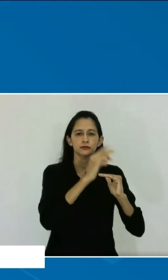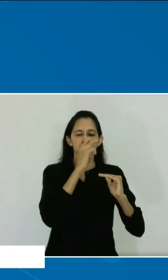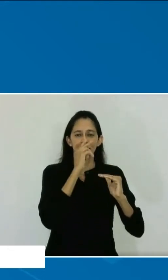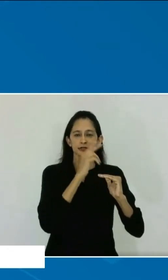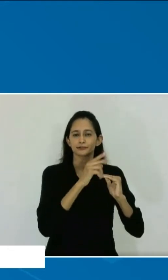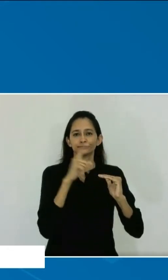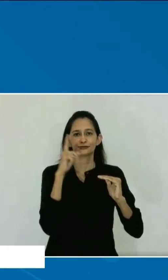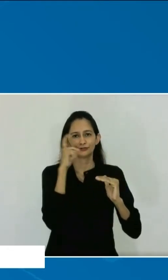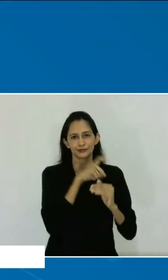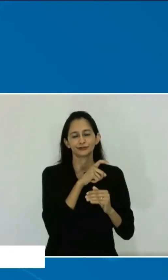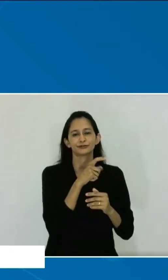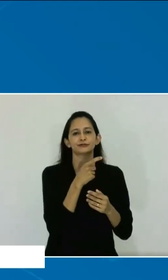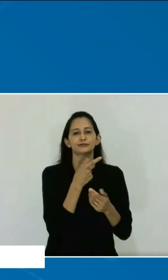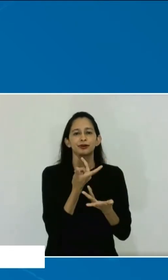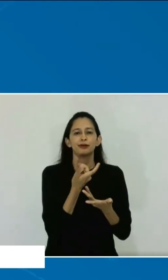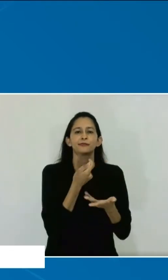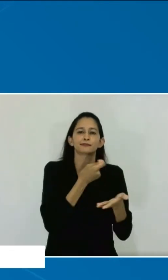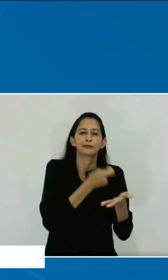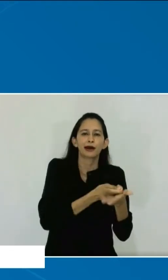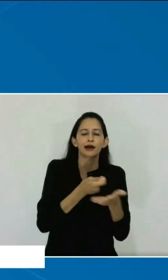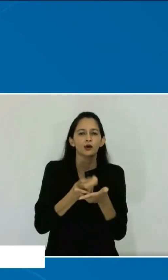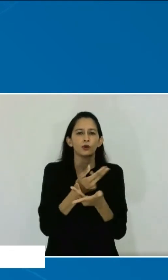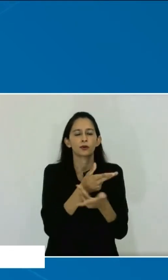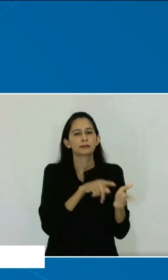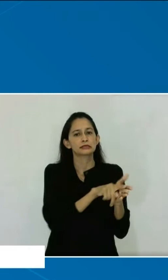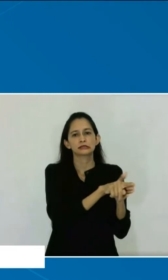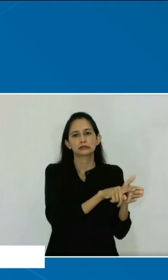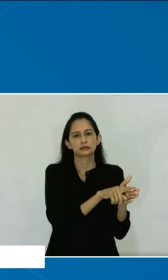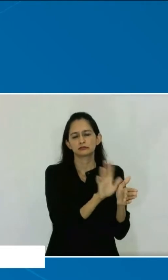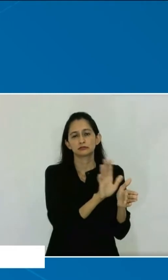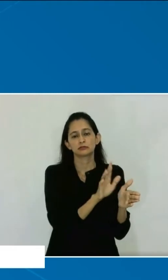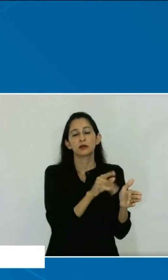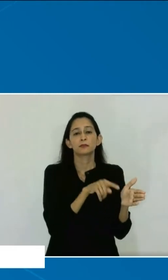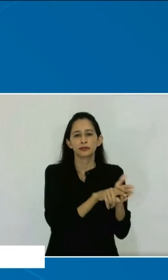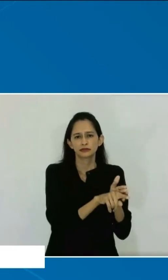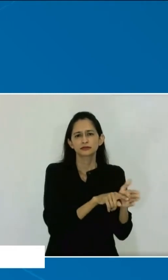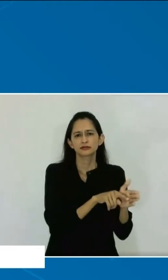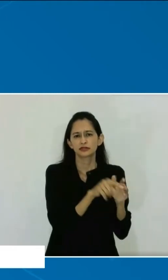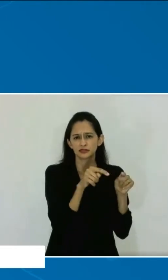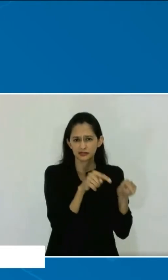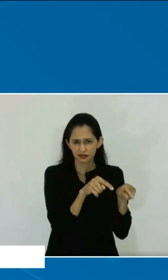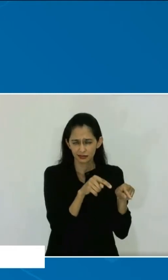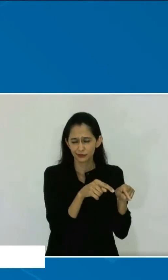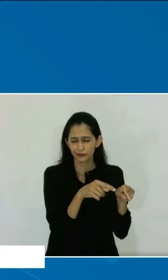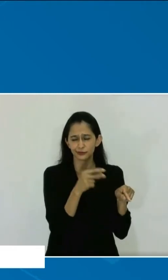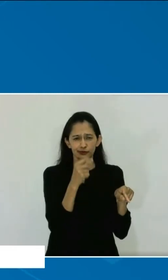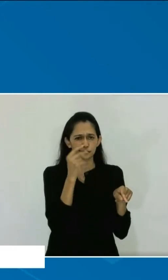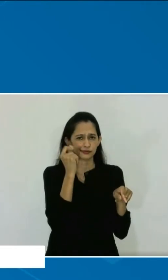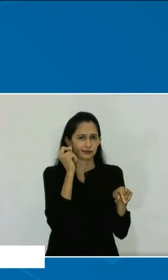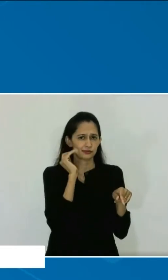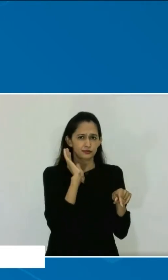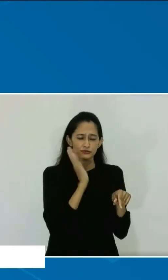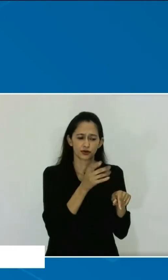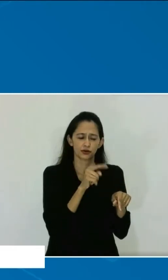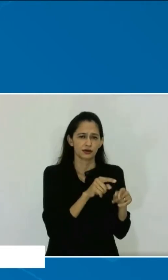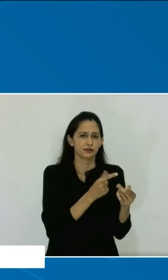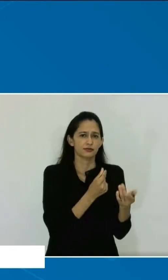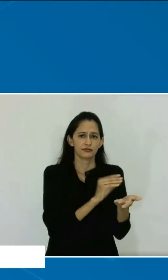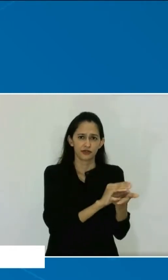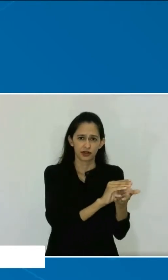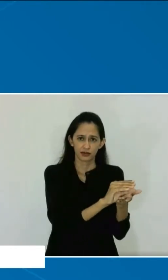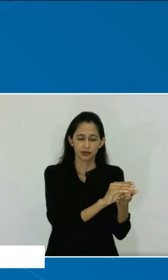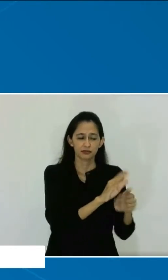de despesas de pesquisa. Há muito que as pesquisas nas universidades são mantidas